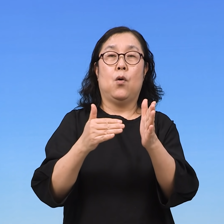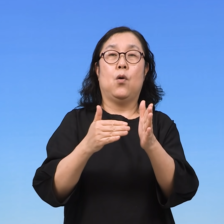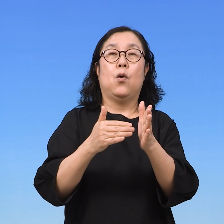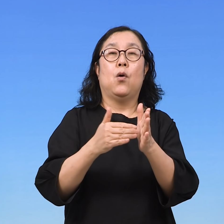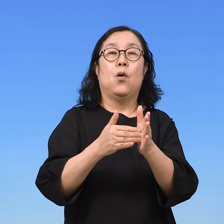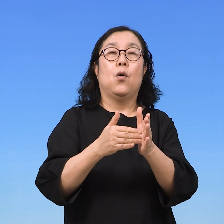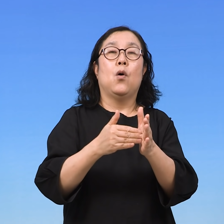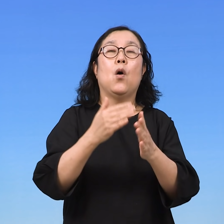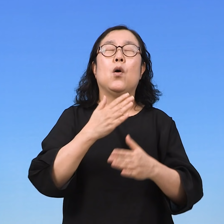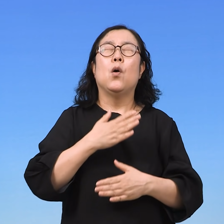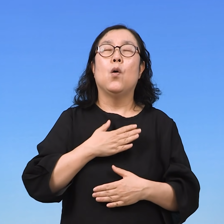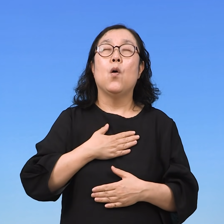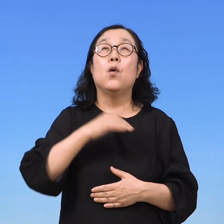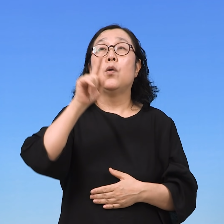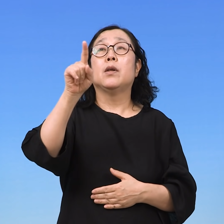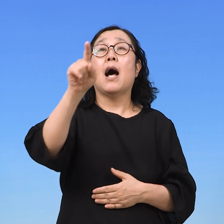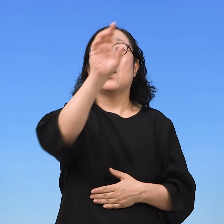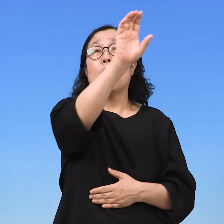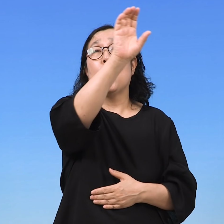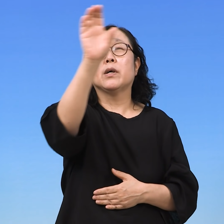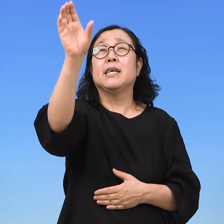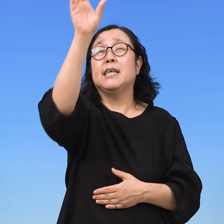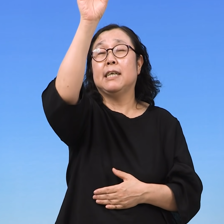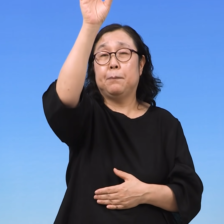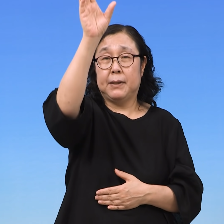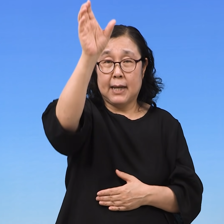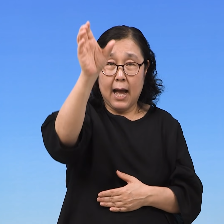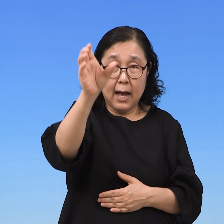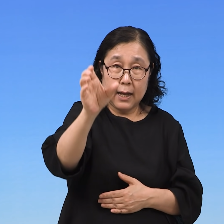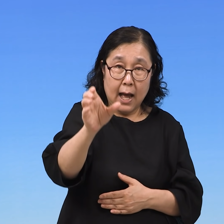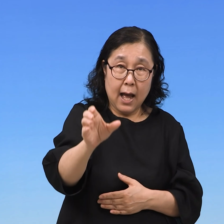십자가, 나로 그 십자가 품게 하시니